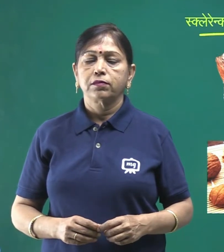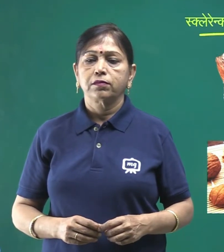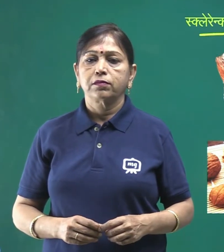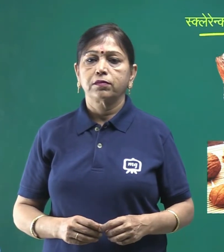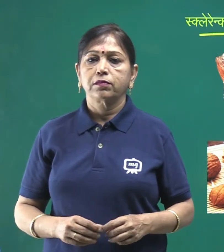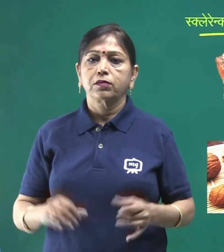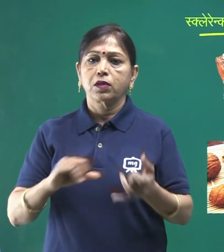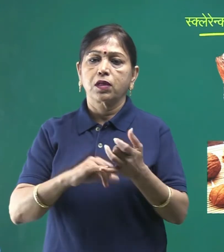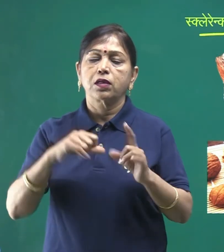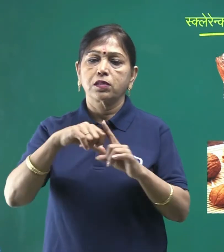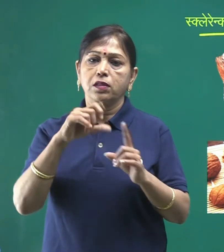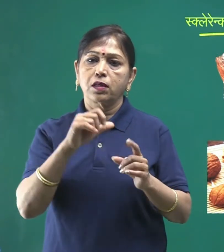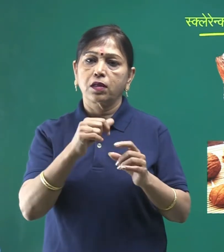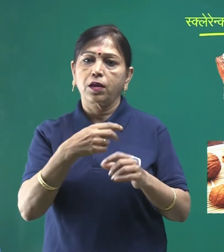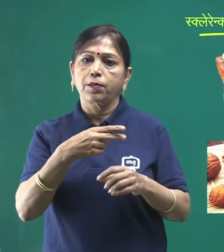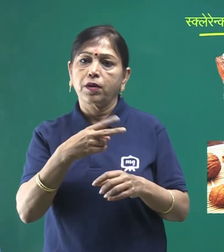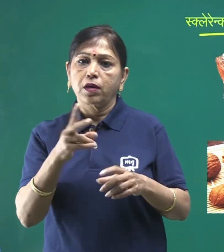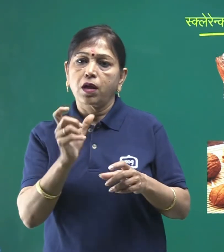स्क्लेरेन्काइमा के उदाहरण